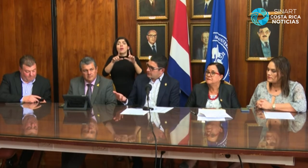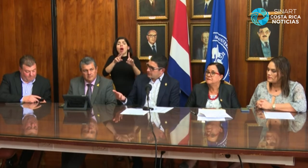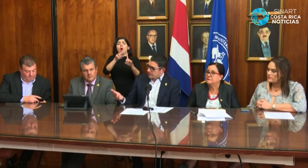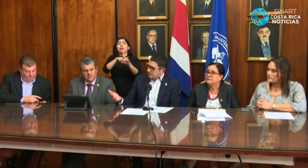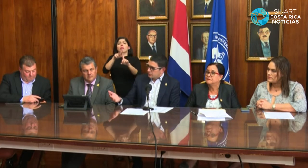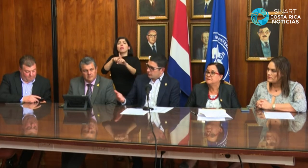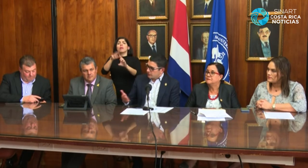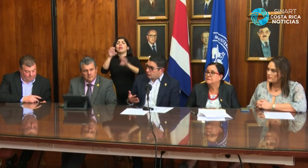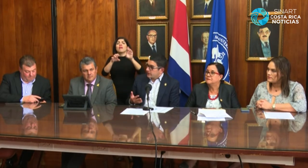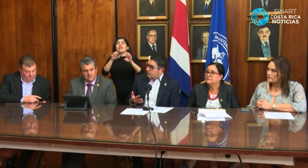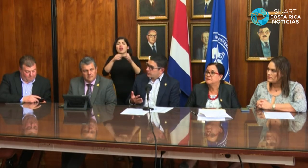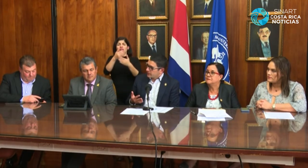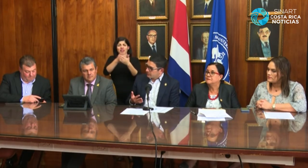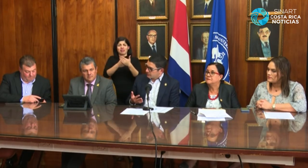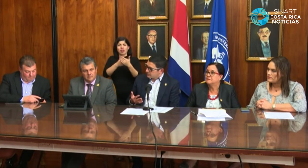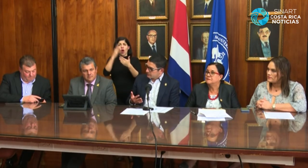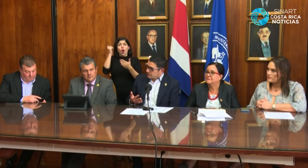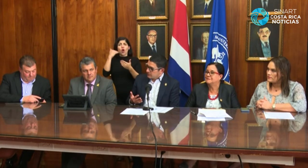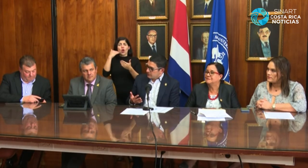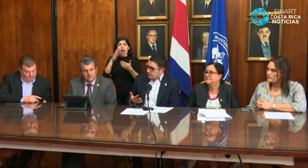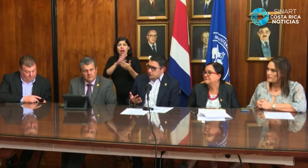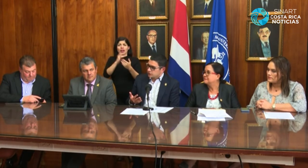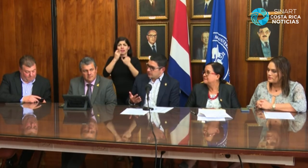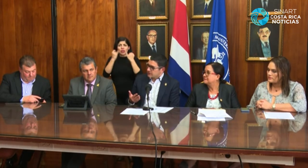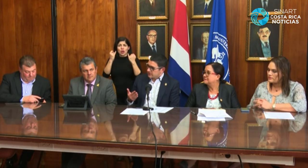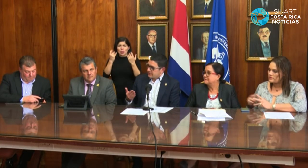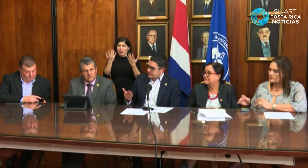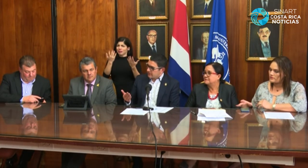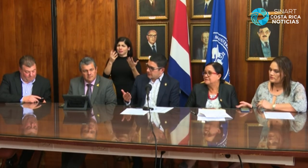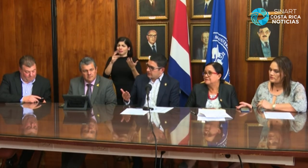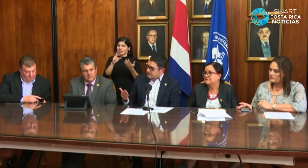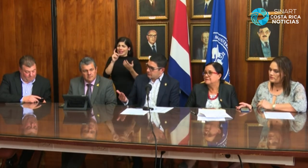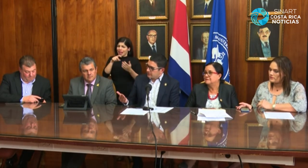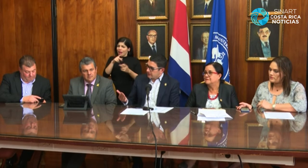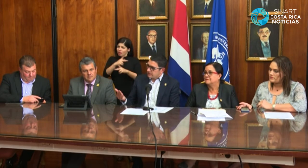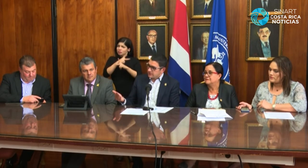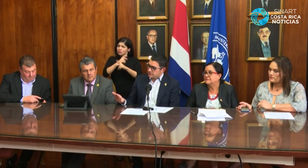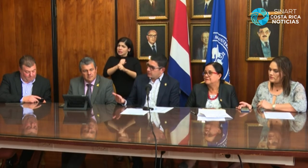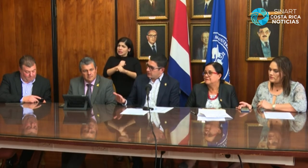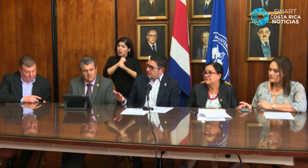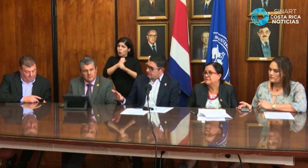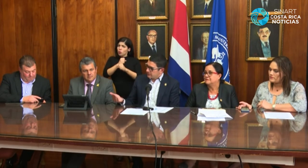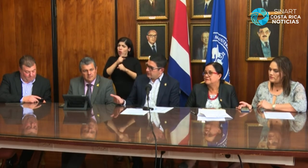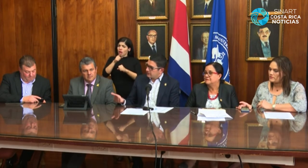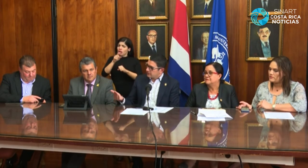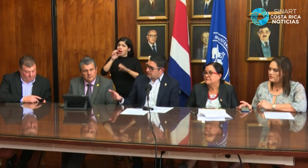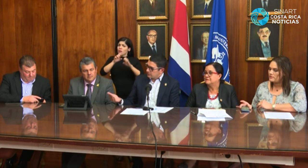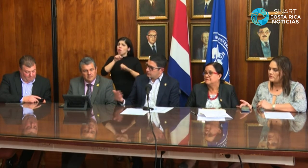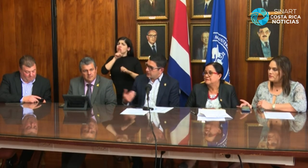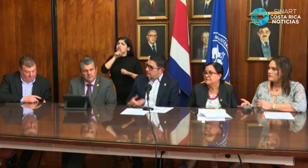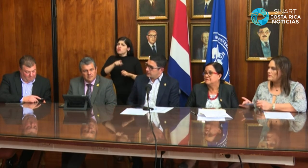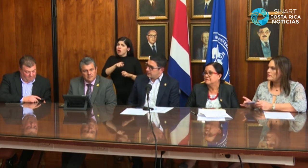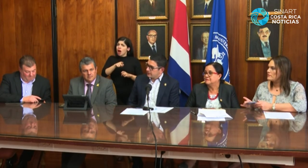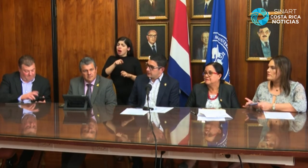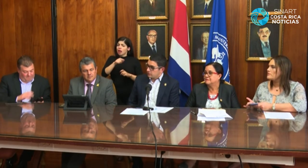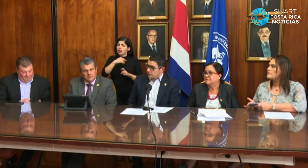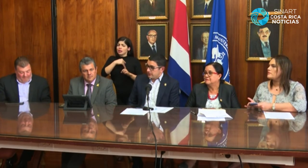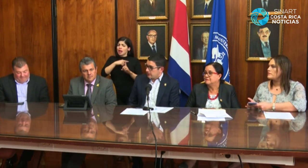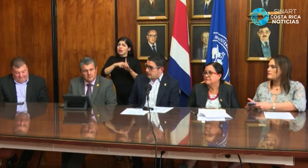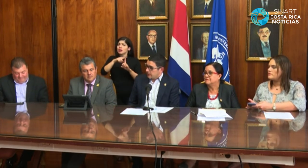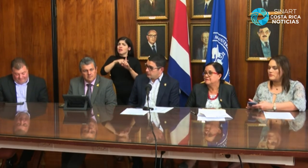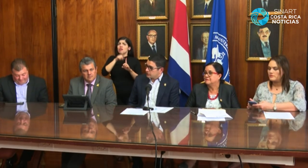pruebas que viene todo en coreano, por ejemplo. Y nosotros tenemos que también salvaguardar la seguridad de que sea una prueba fidedigna, que tenga un rango, ¿verdad? Y